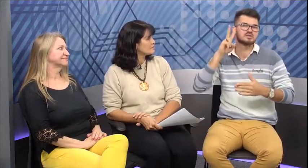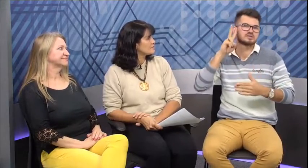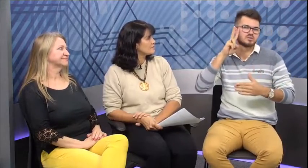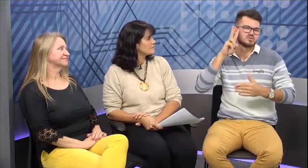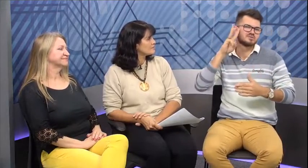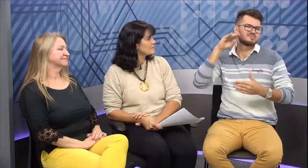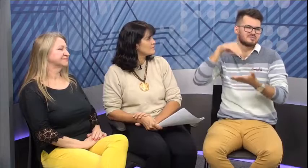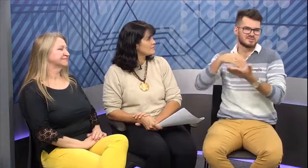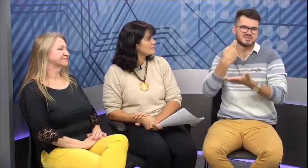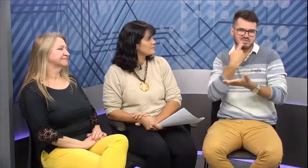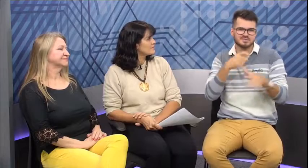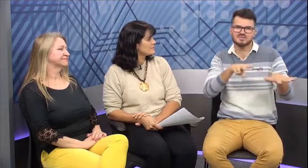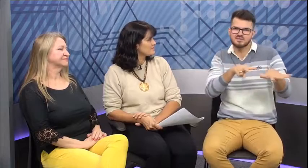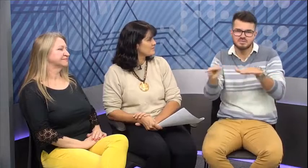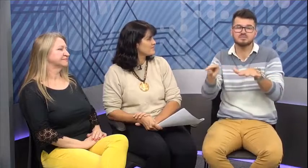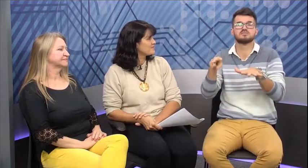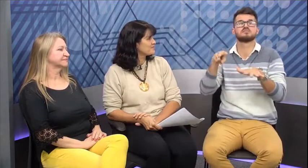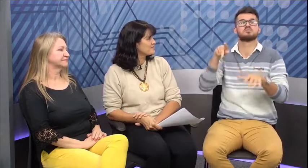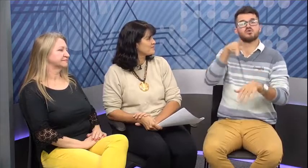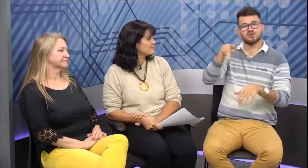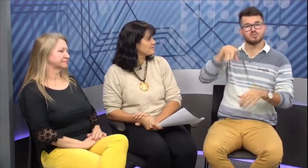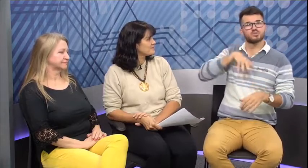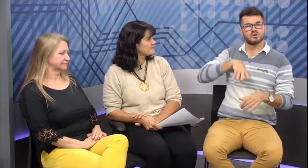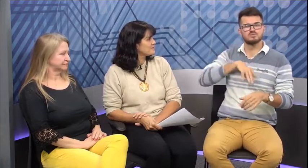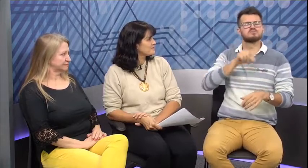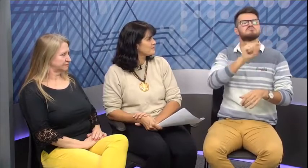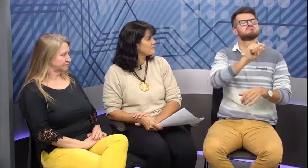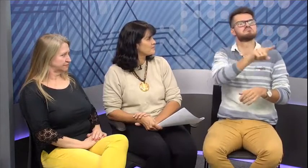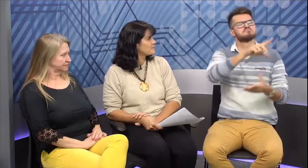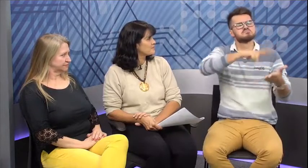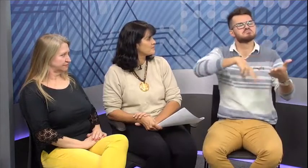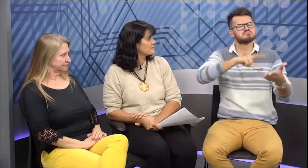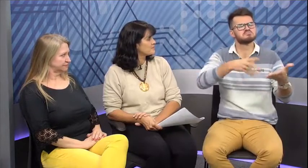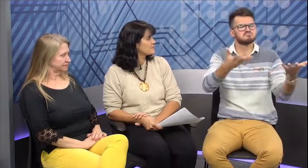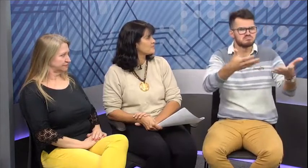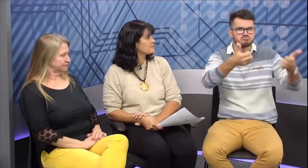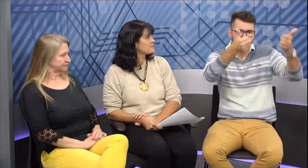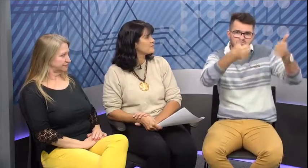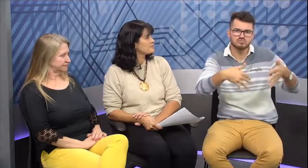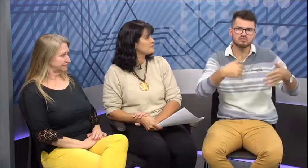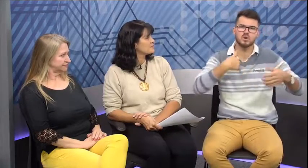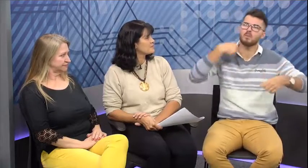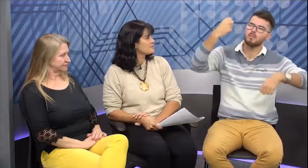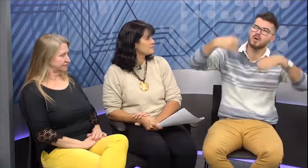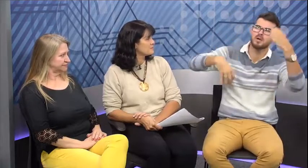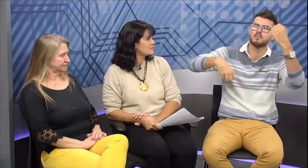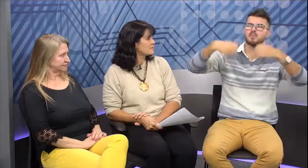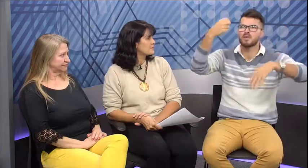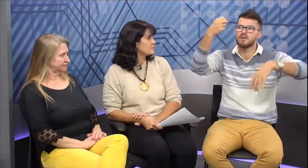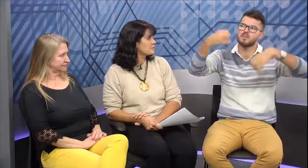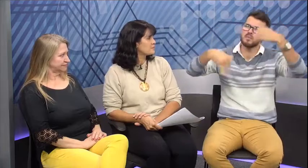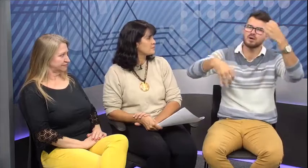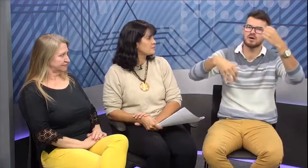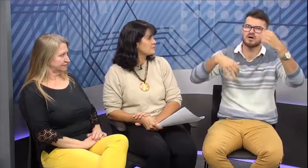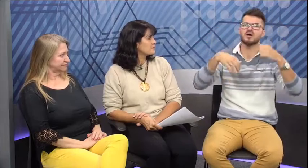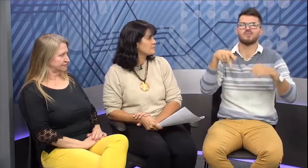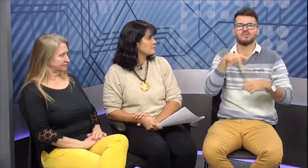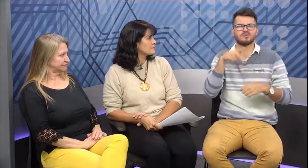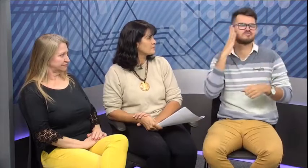domingo, na segunda-feira, quando retornando para a escola durante a semana, no encontro com a professora de língua portuguesa, ela me perguntava, olha, como é que você leu? O que